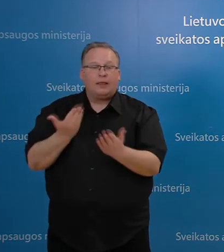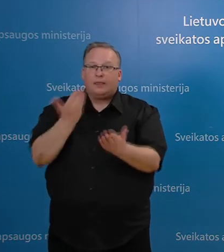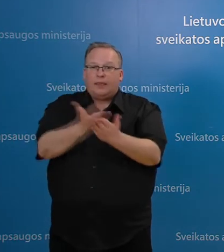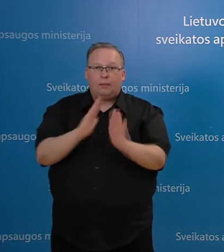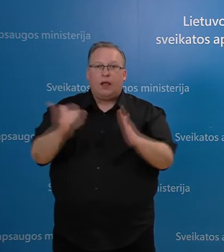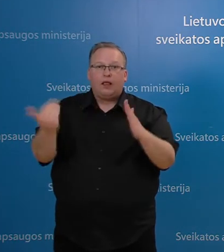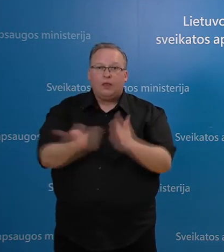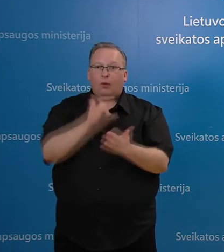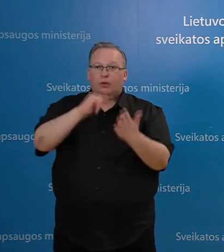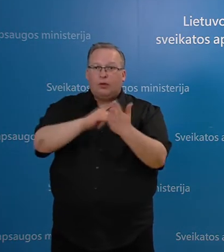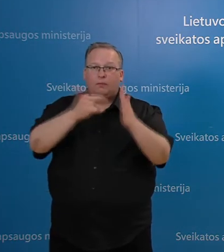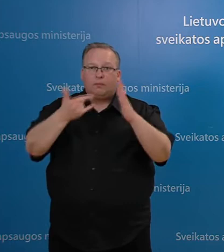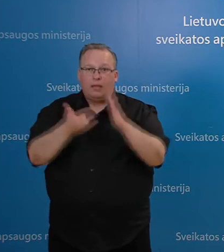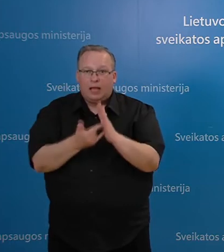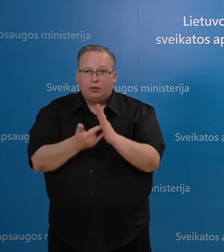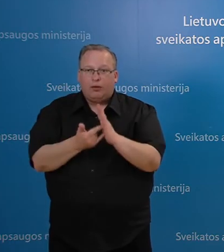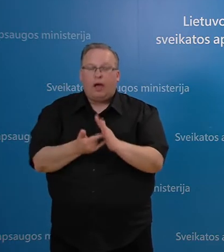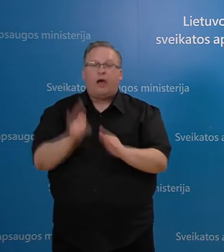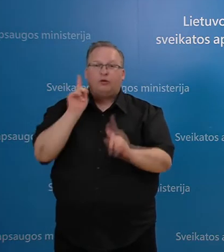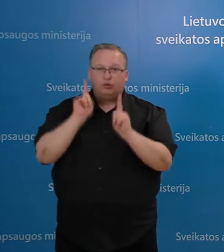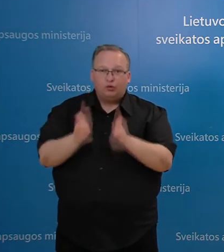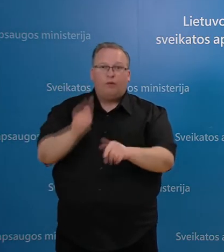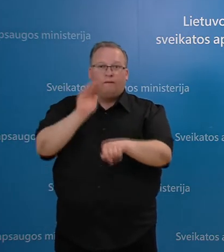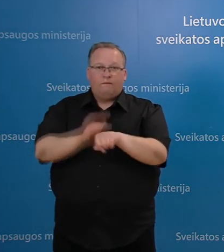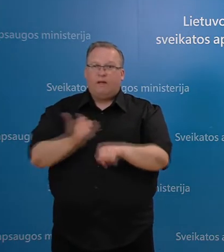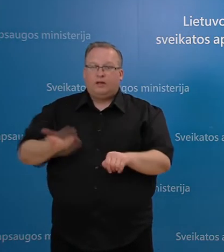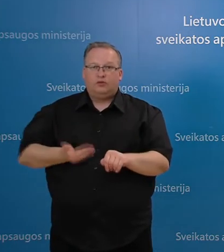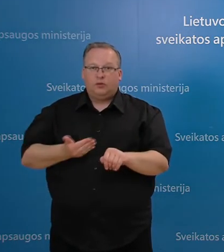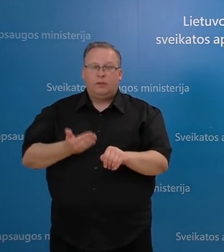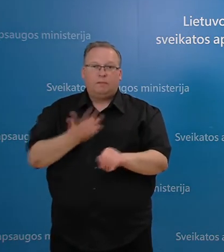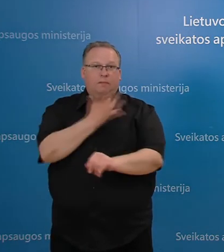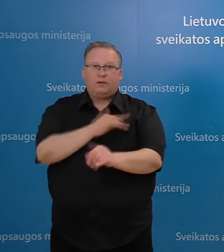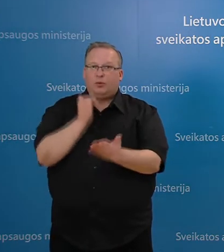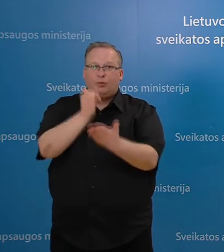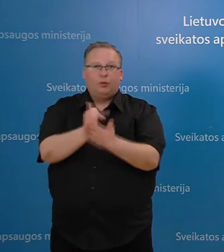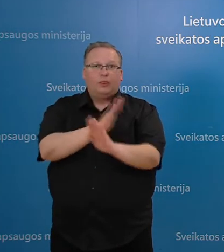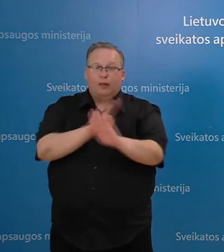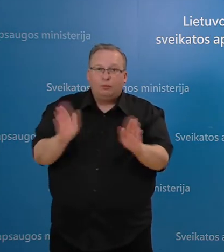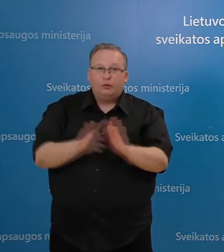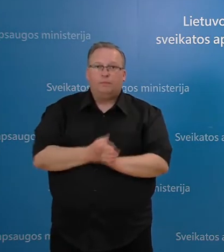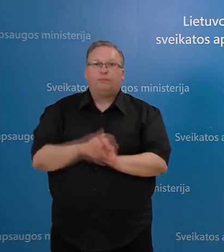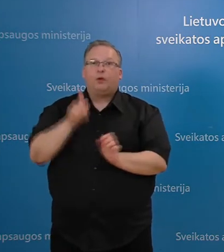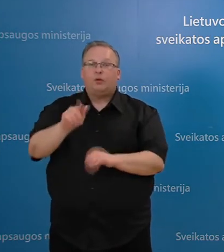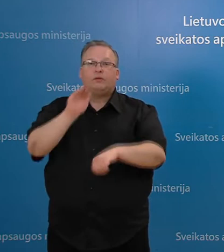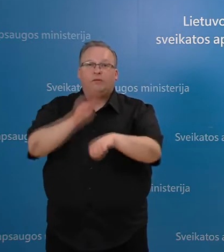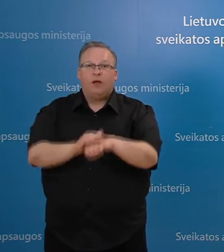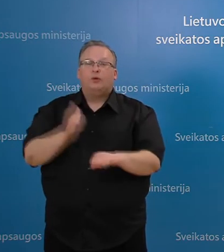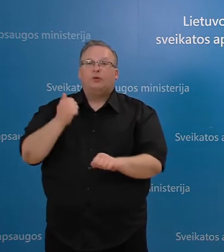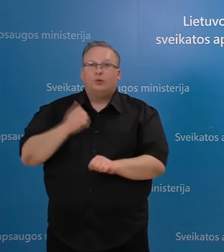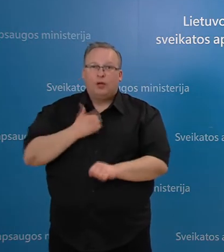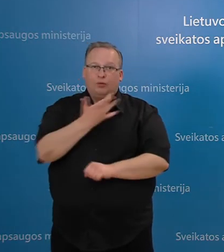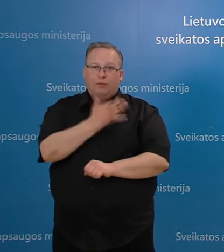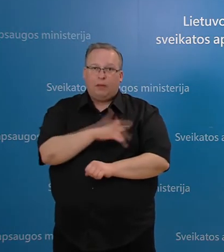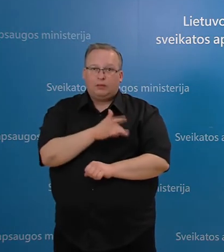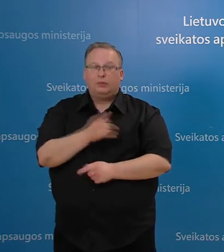atnaujinto plano NVSC, ar kai realiai neatnaujins paslaugų. Ne, jos turi realiai atnaujinti paslaugas,